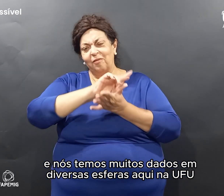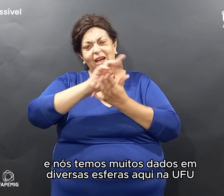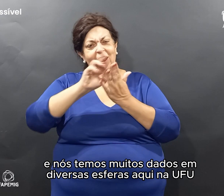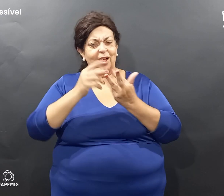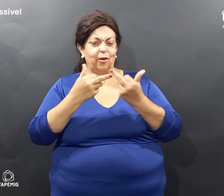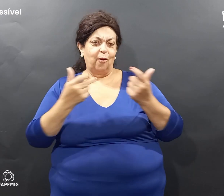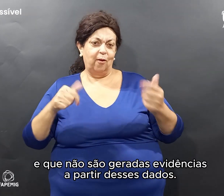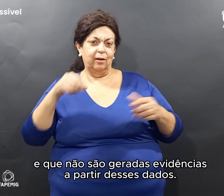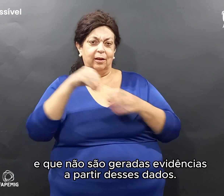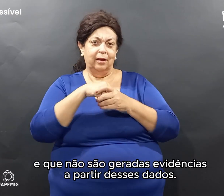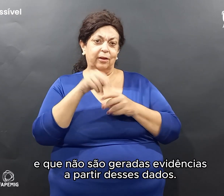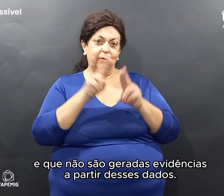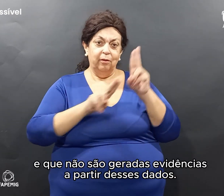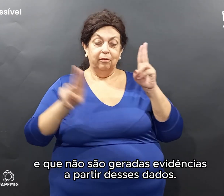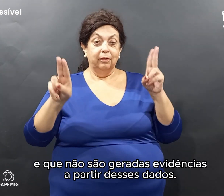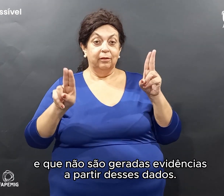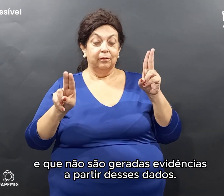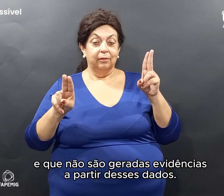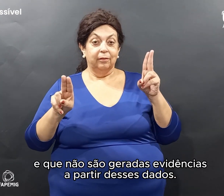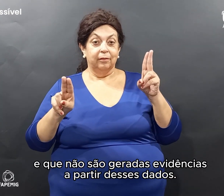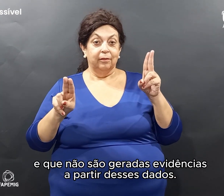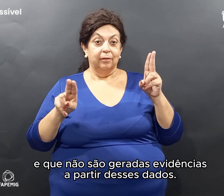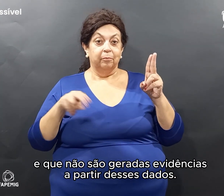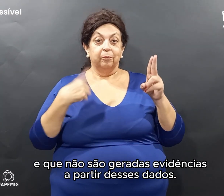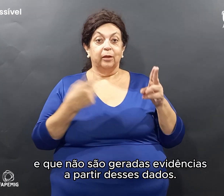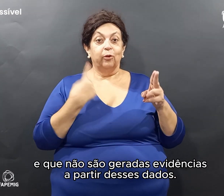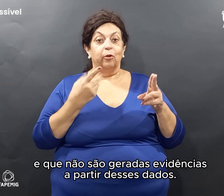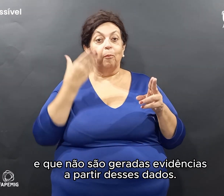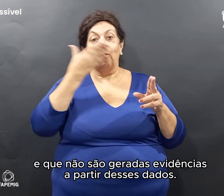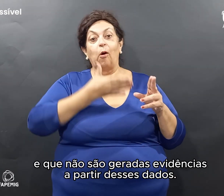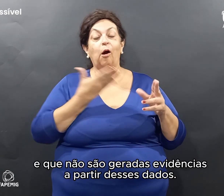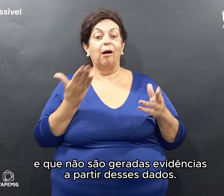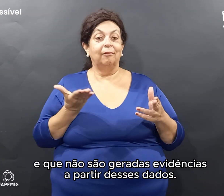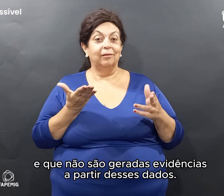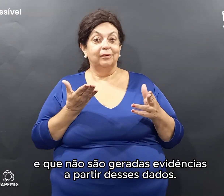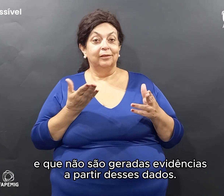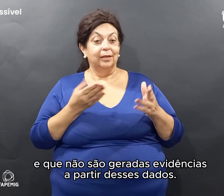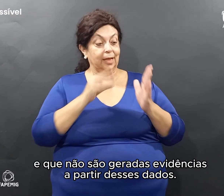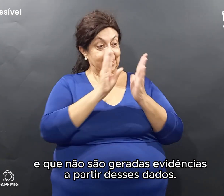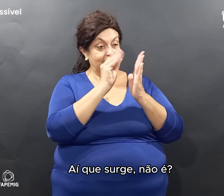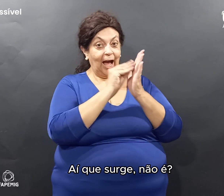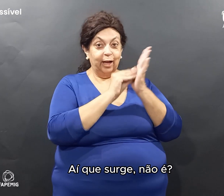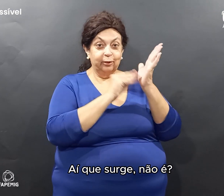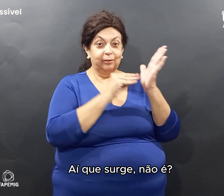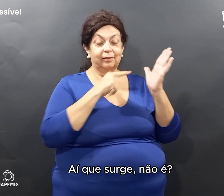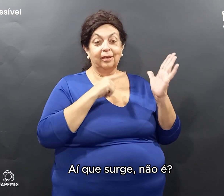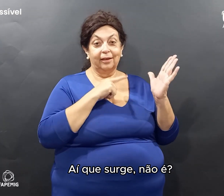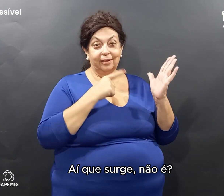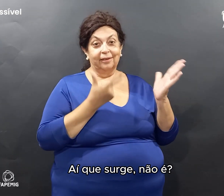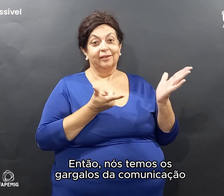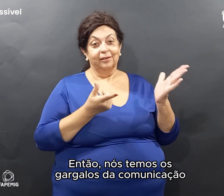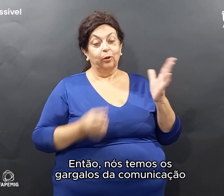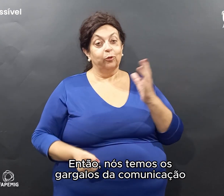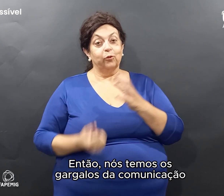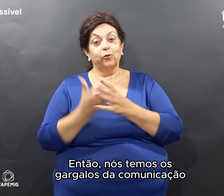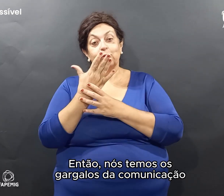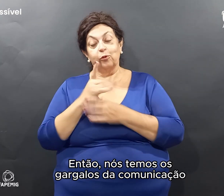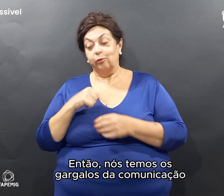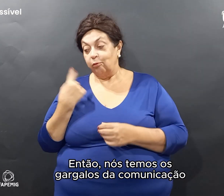UFO, e que não são geradas evidências a partir desses dados. Aí que surge, né? Então, nós temos aí os gargalos